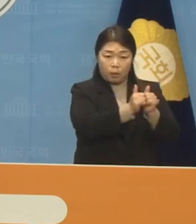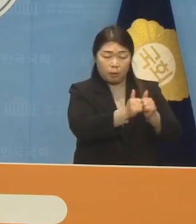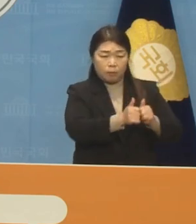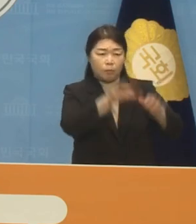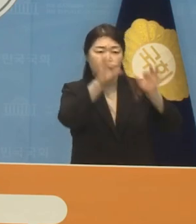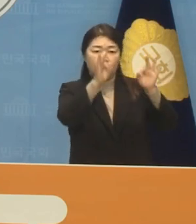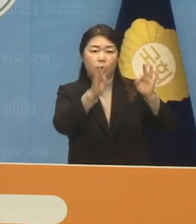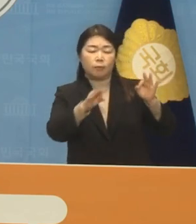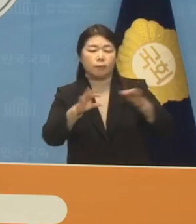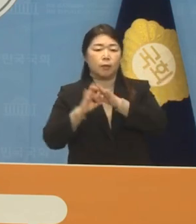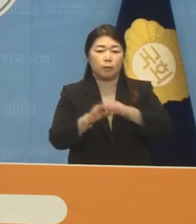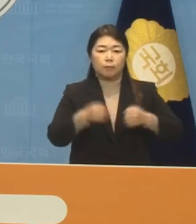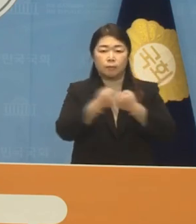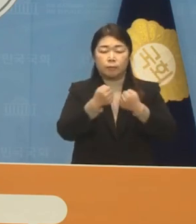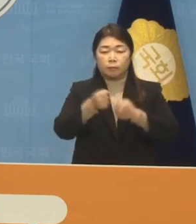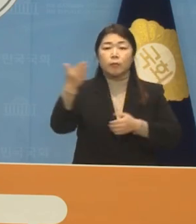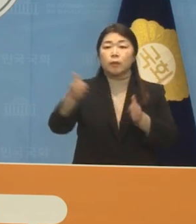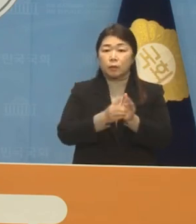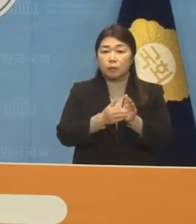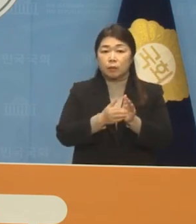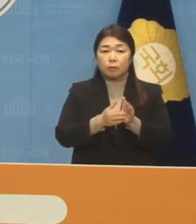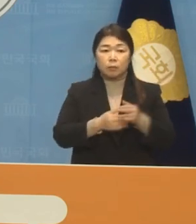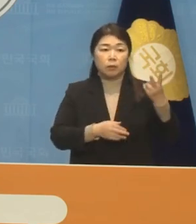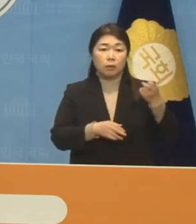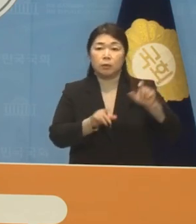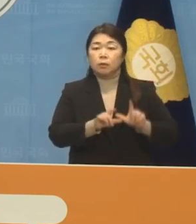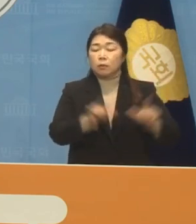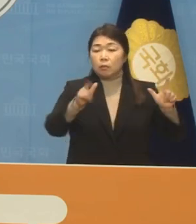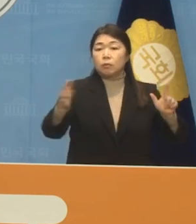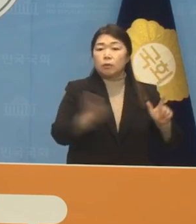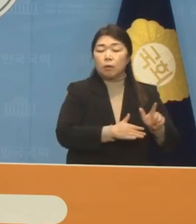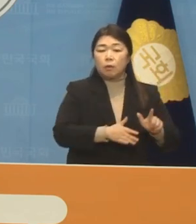12월부터 출근길 장애인도 지하철